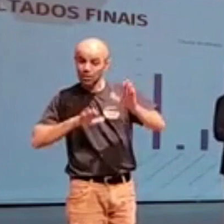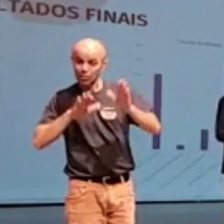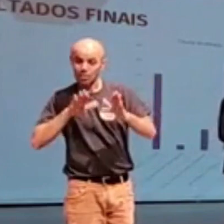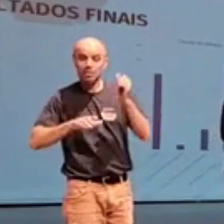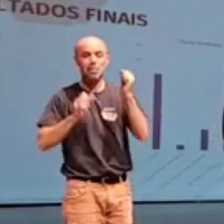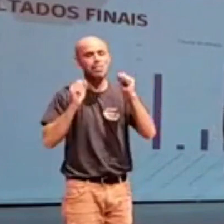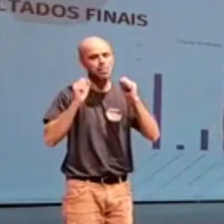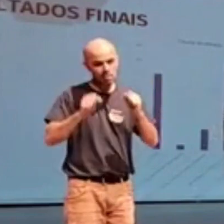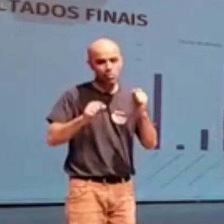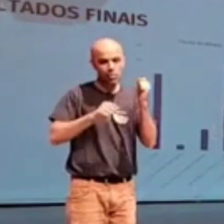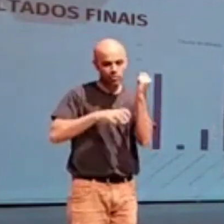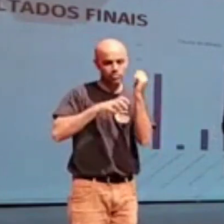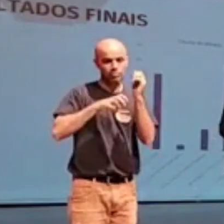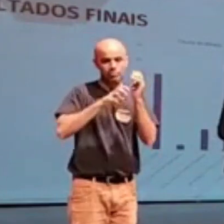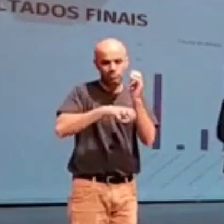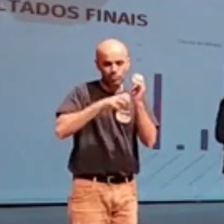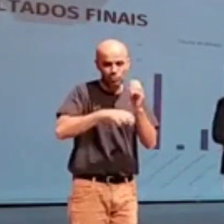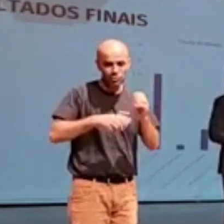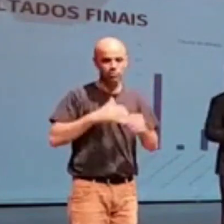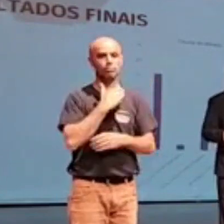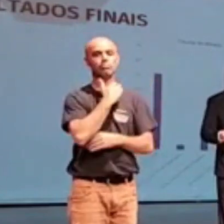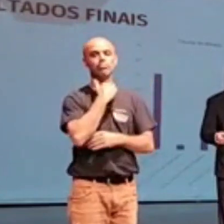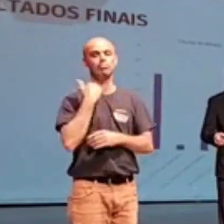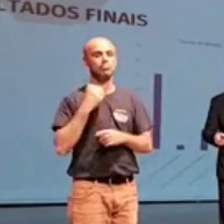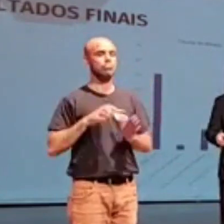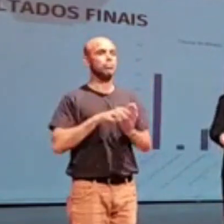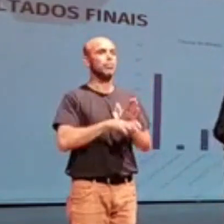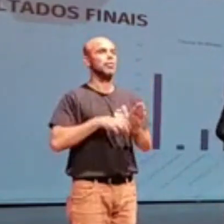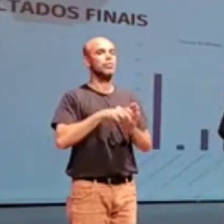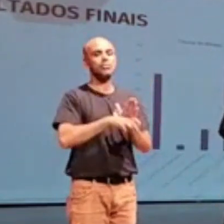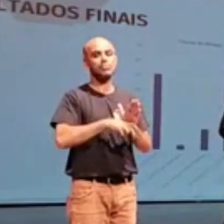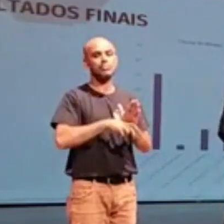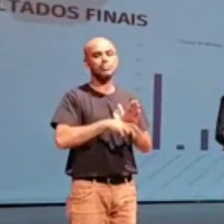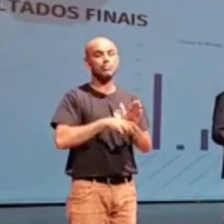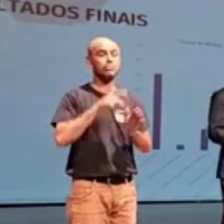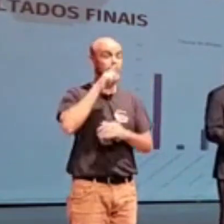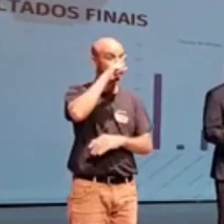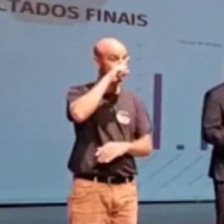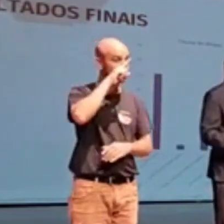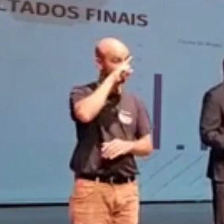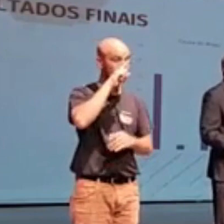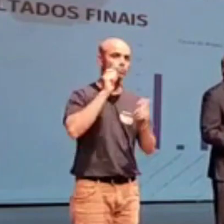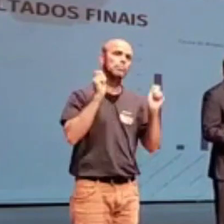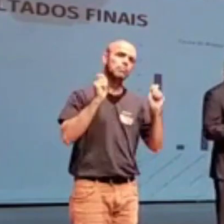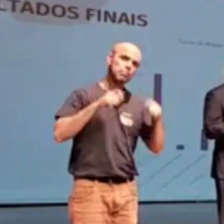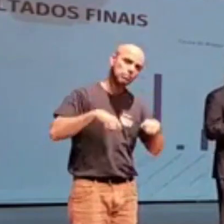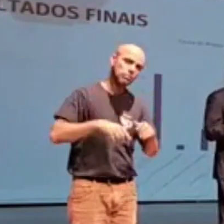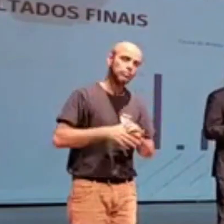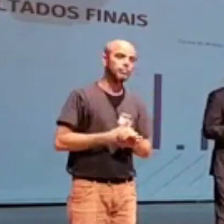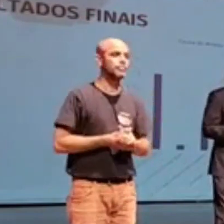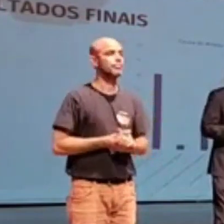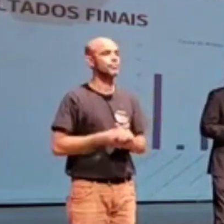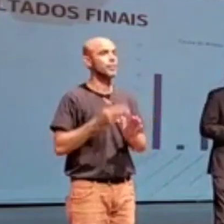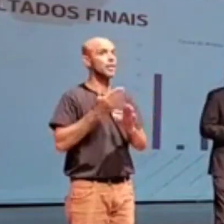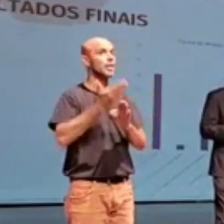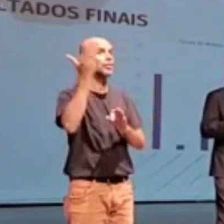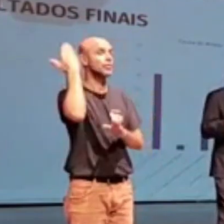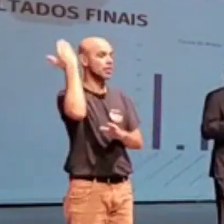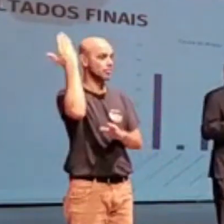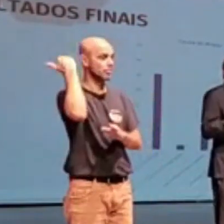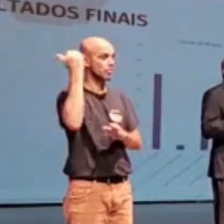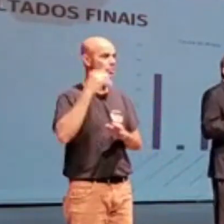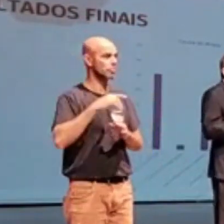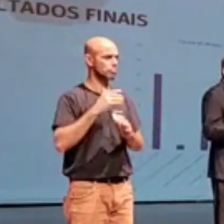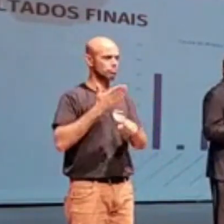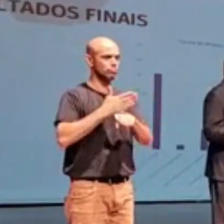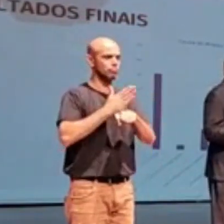risco inerente isso. Menos de 1%, mas existe o risco, né, estatístico de acontecer. Então, antigamente, no